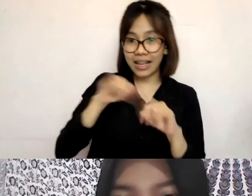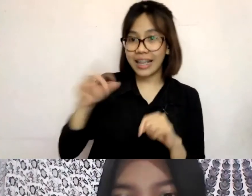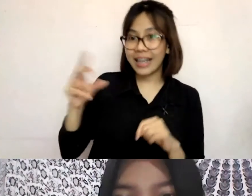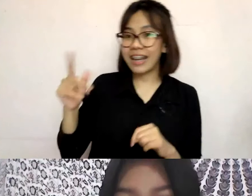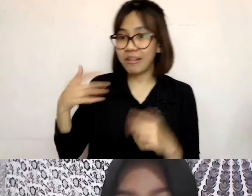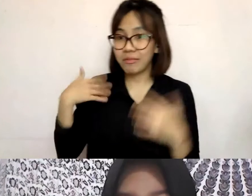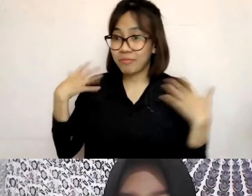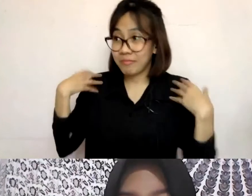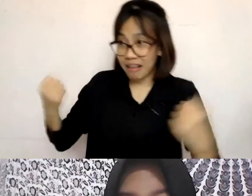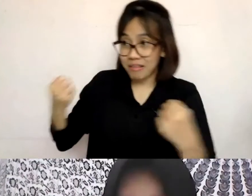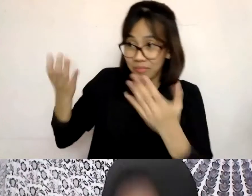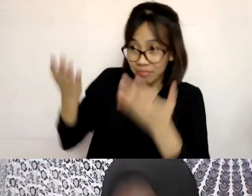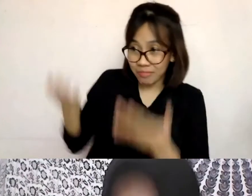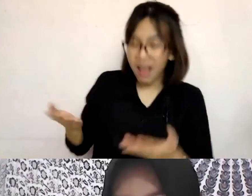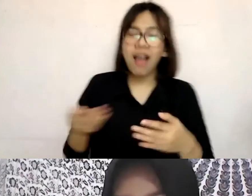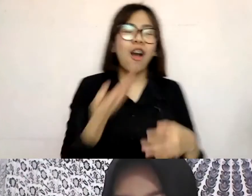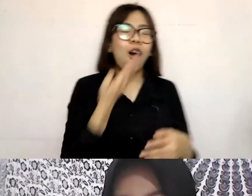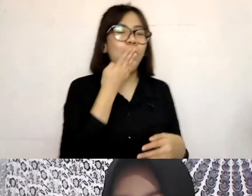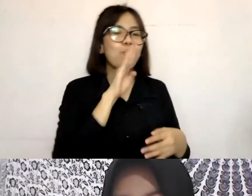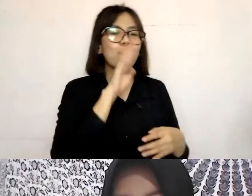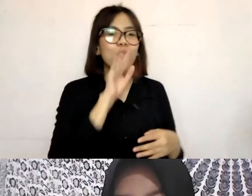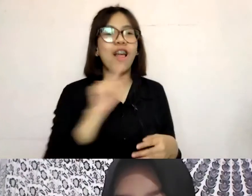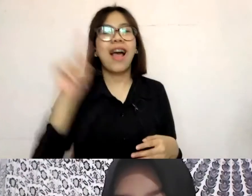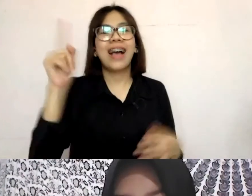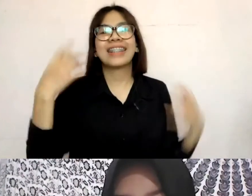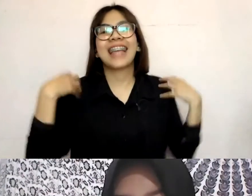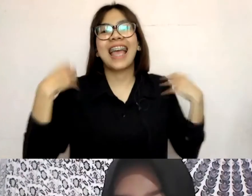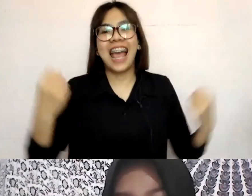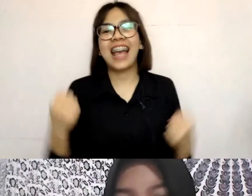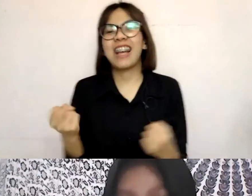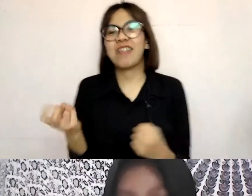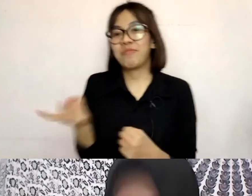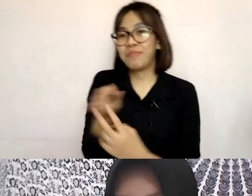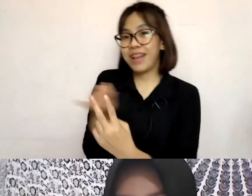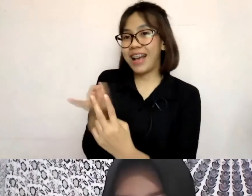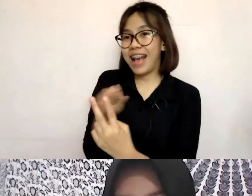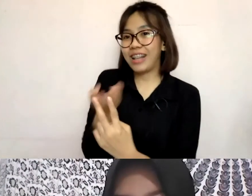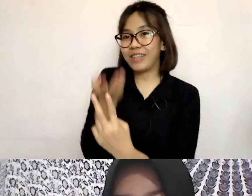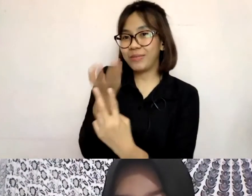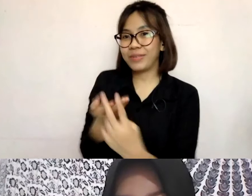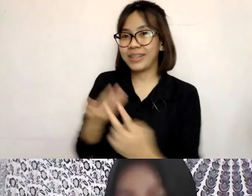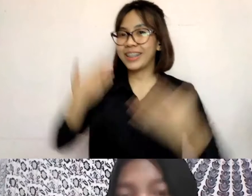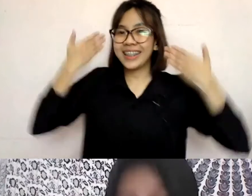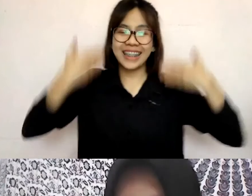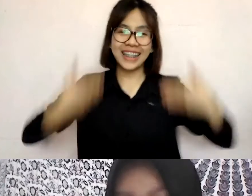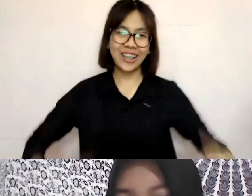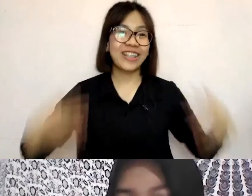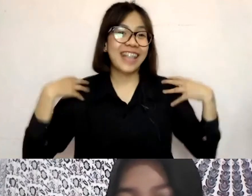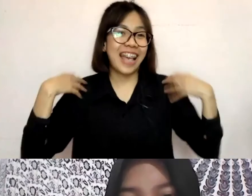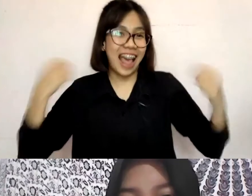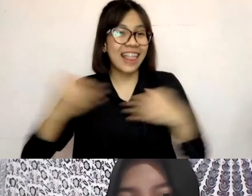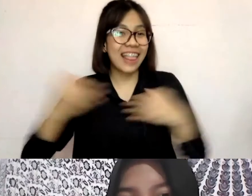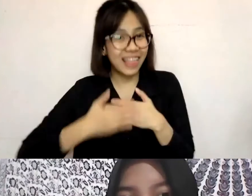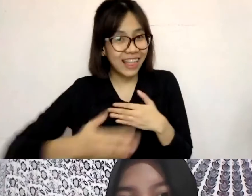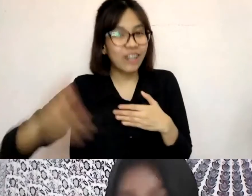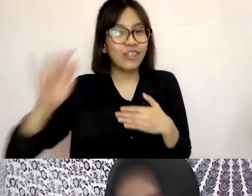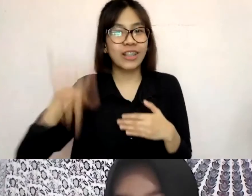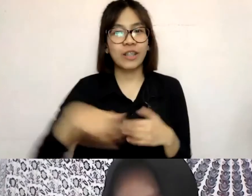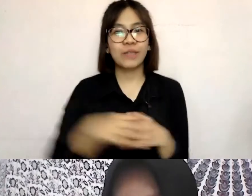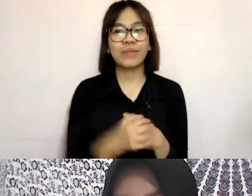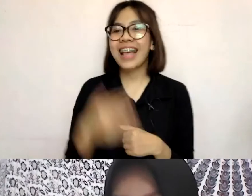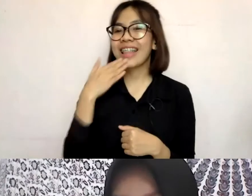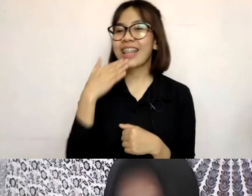Alhamdulillah sehat. Alhamdulillah, mudah-mudahan Zaki dan juga Regina dalam kondisi sehat walafiat terus ya. Terima kasih sudah